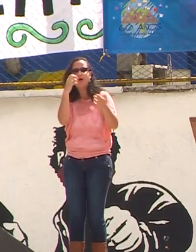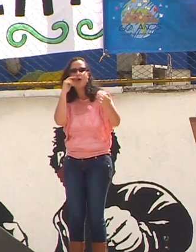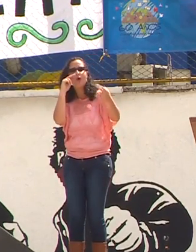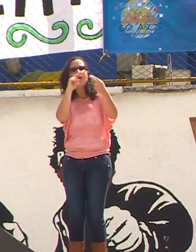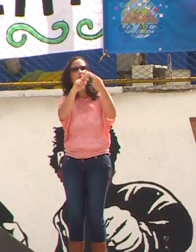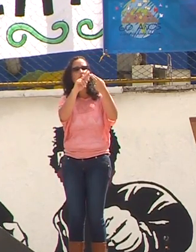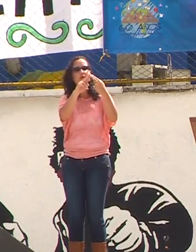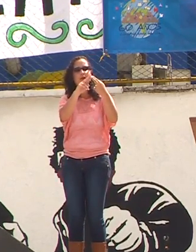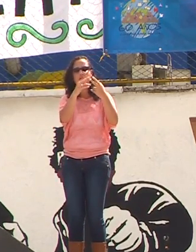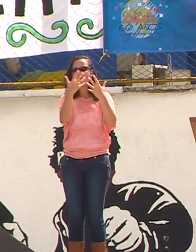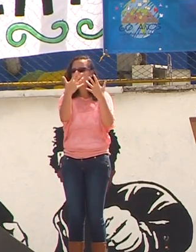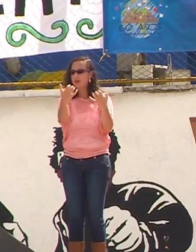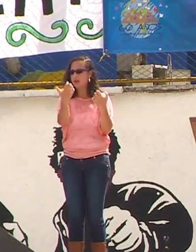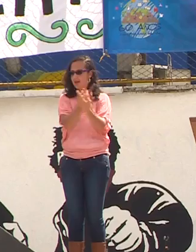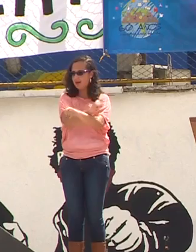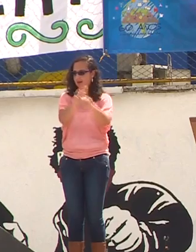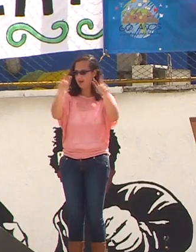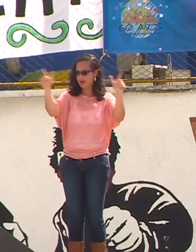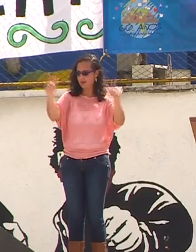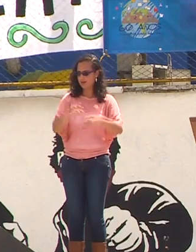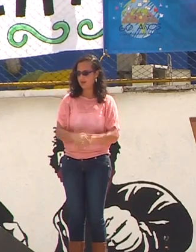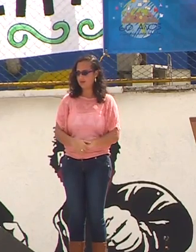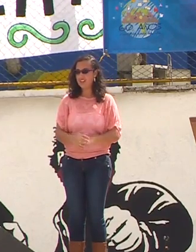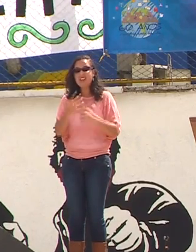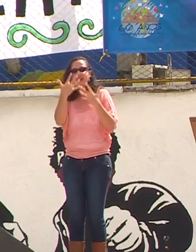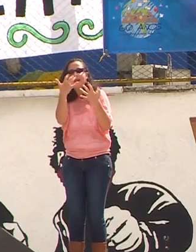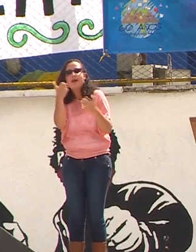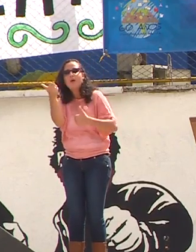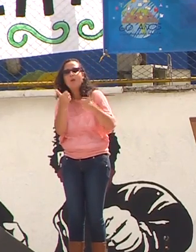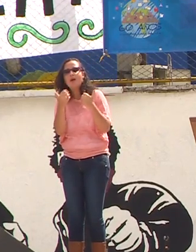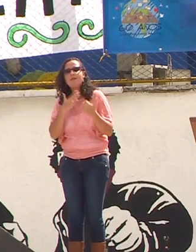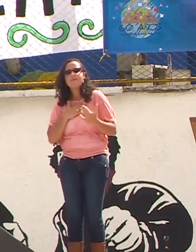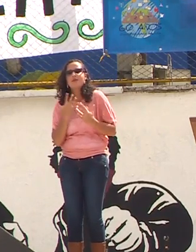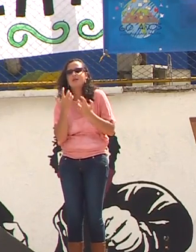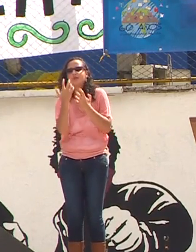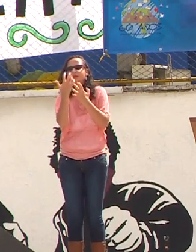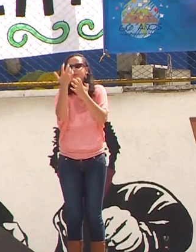dijo de los deseos y de los propósitos: